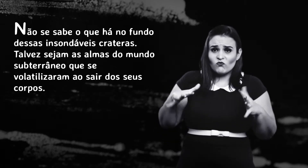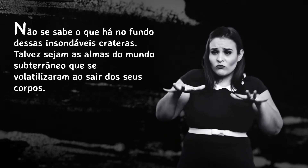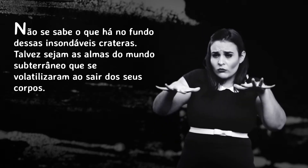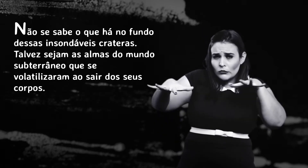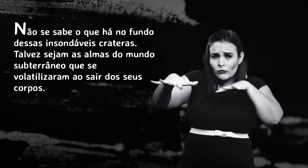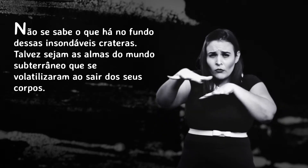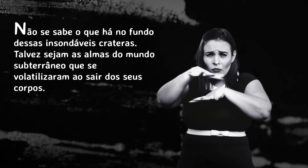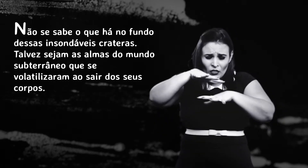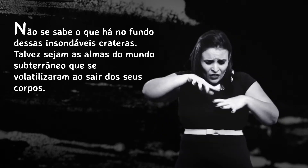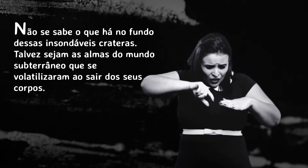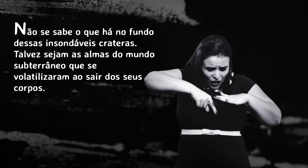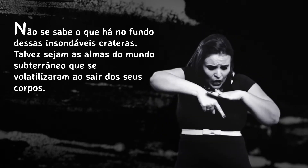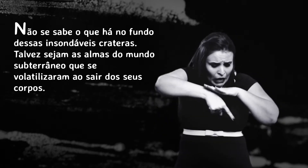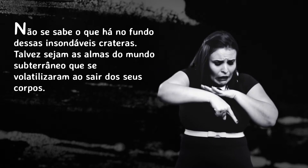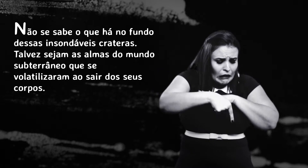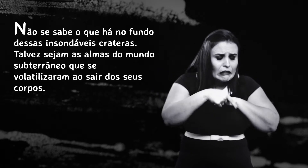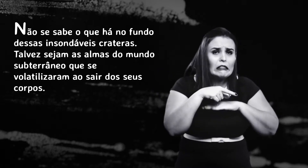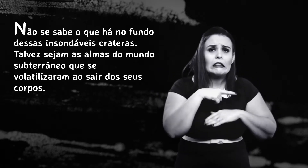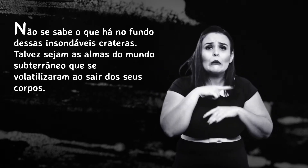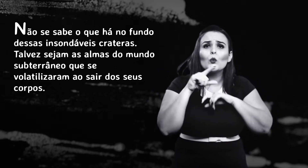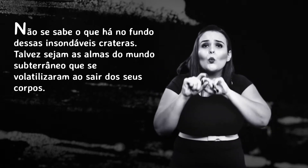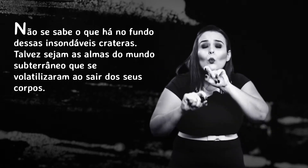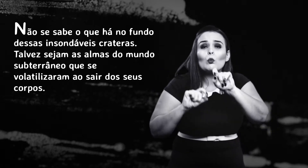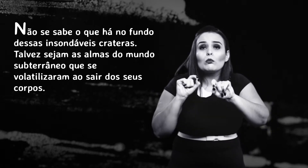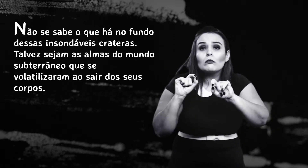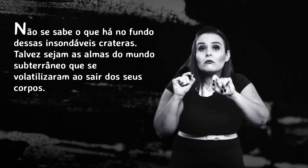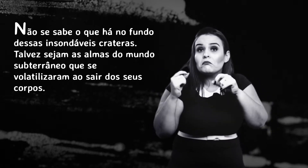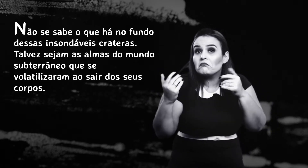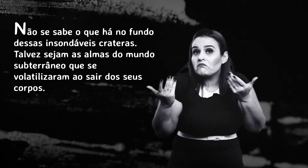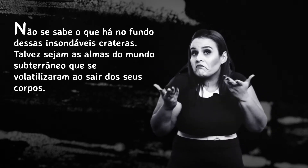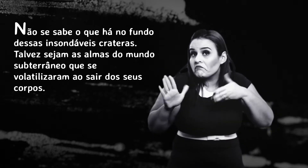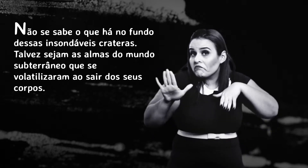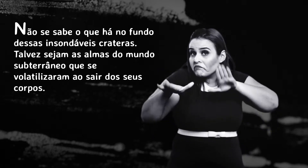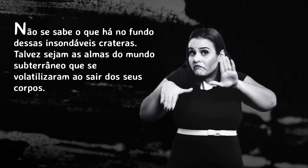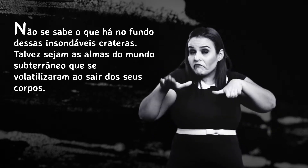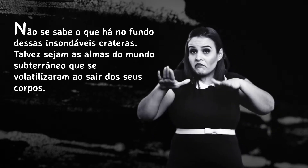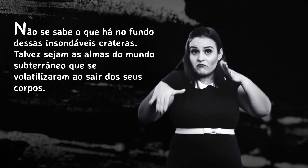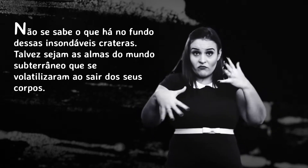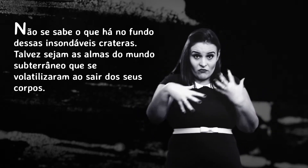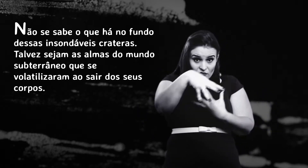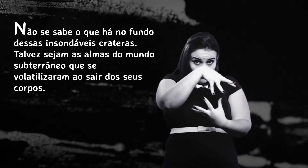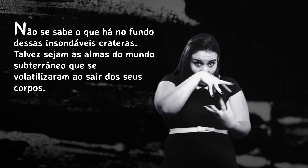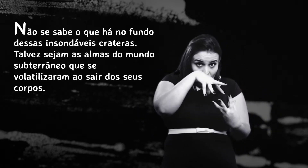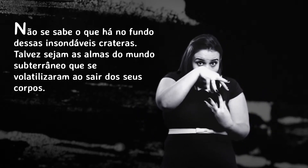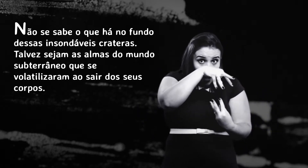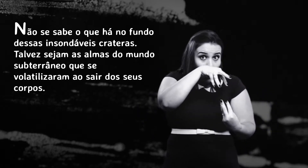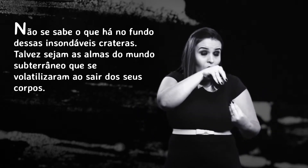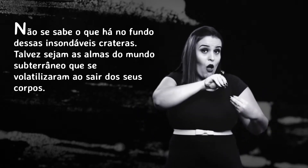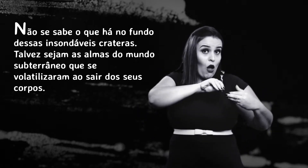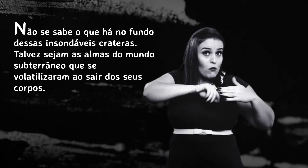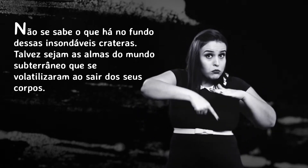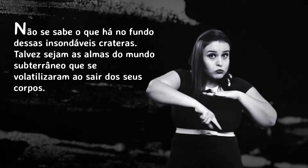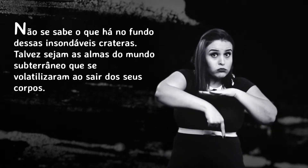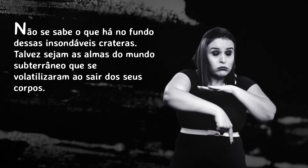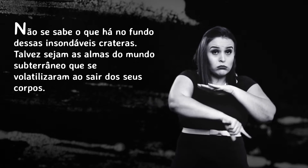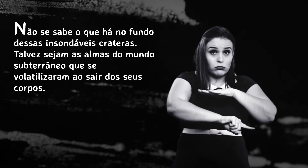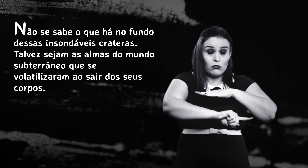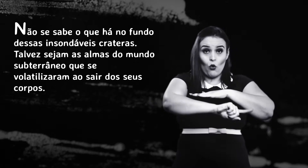Não se sabe o que há no fundo dessas insondáveis crateras. Talvez sejam as almas do mundo